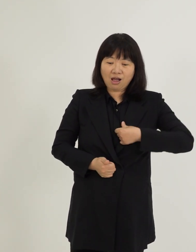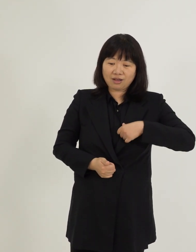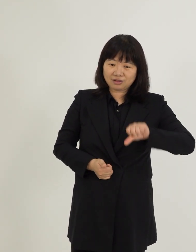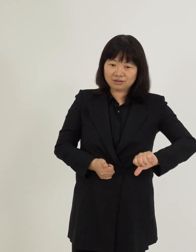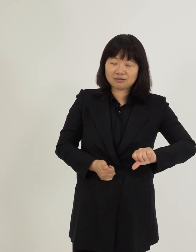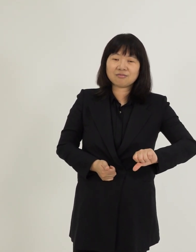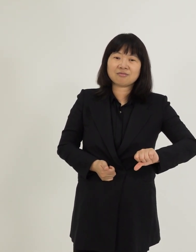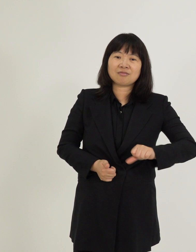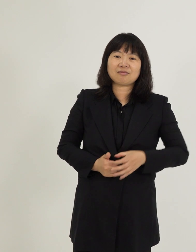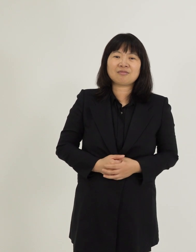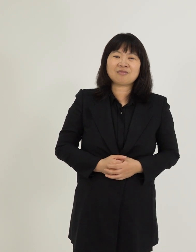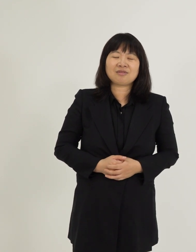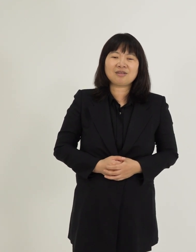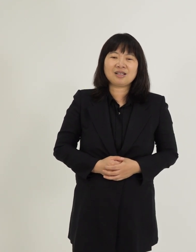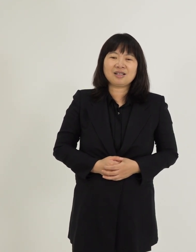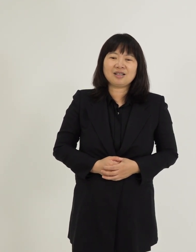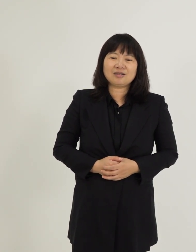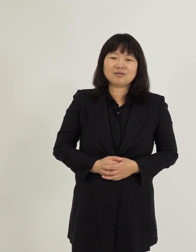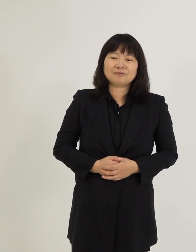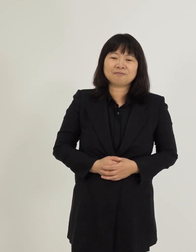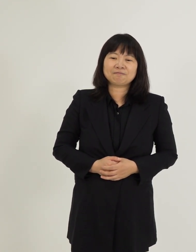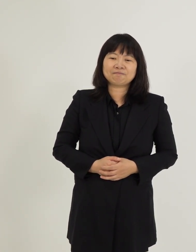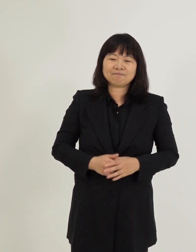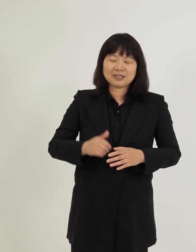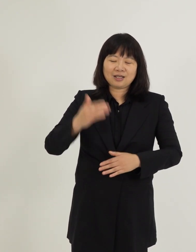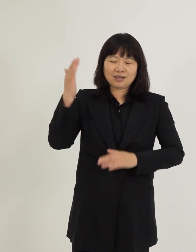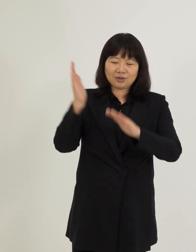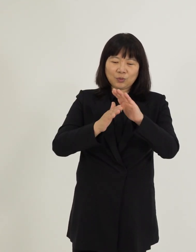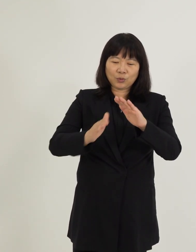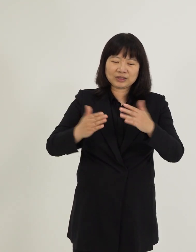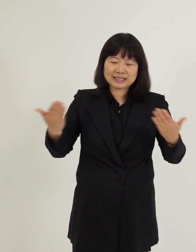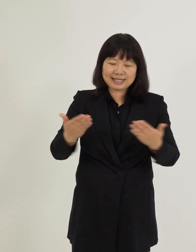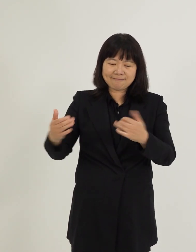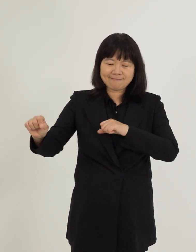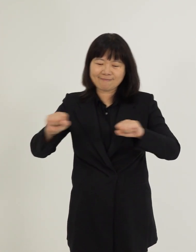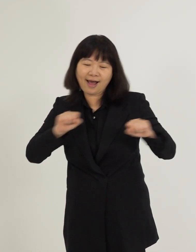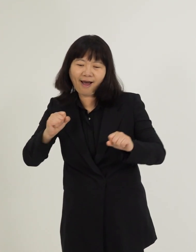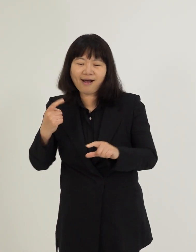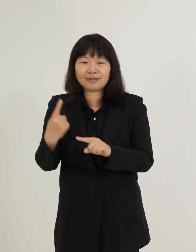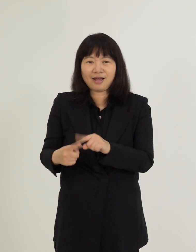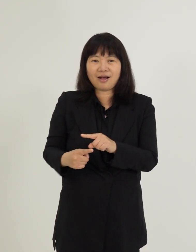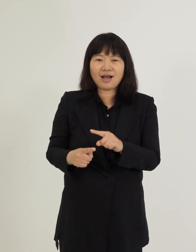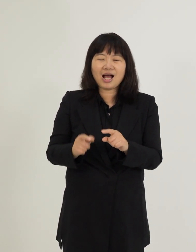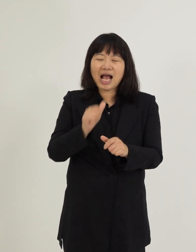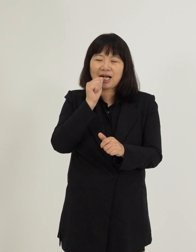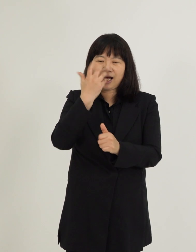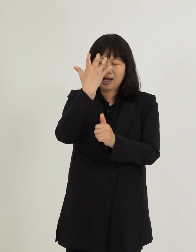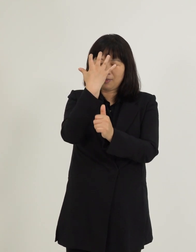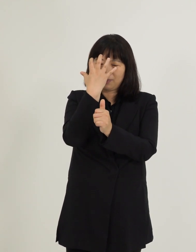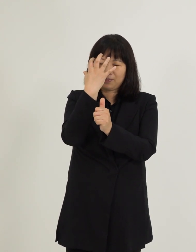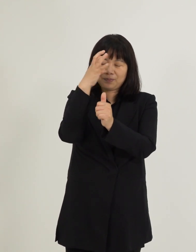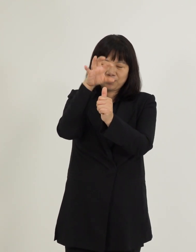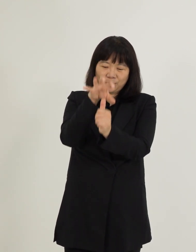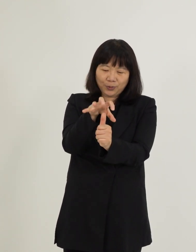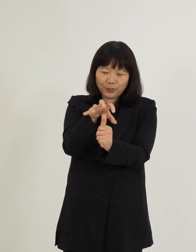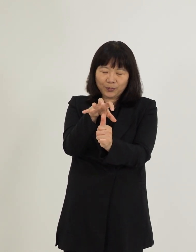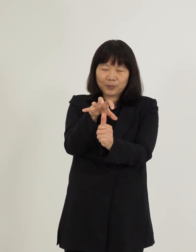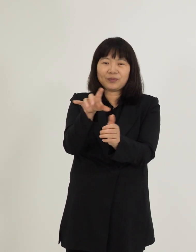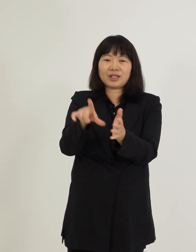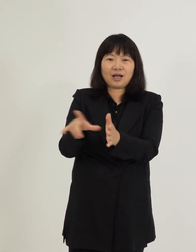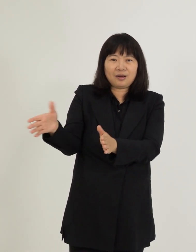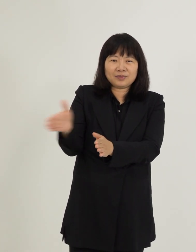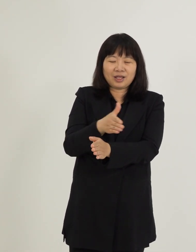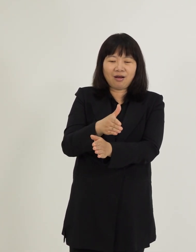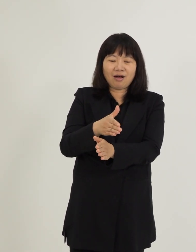아들이 정당한 일을 하다가 감옥에 붙들린 그 시간으로부터 어머니는